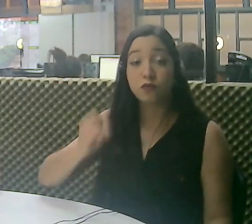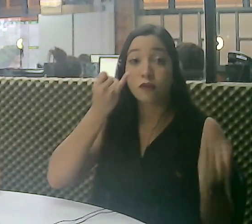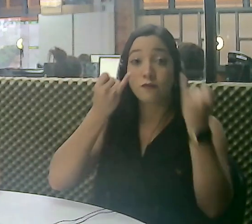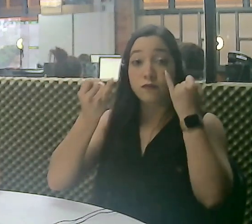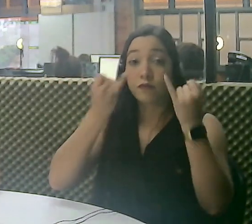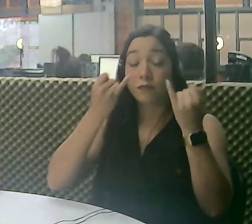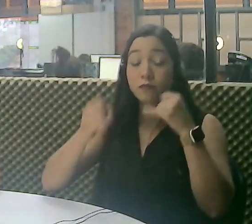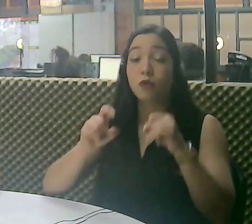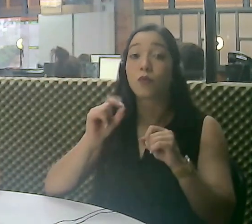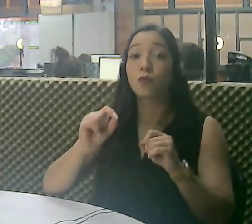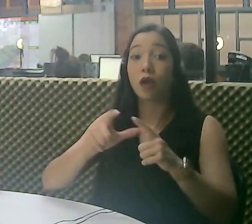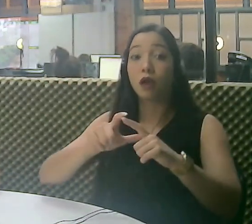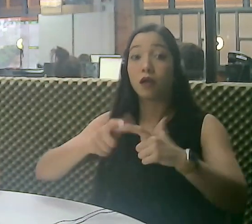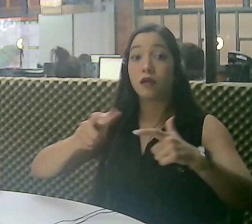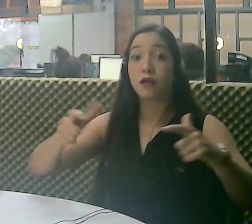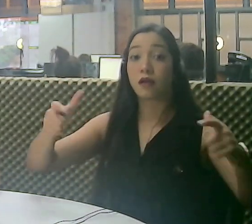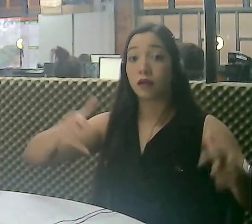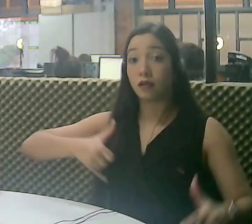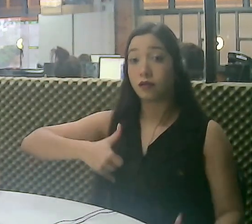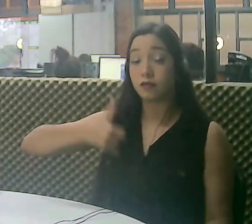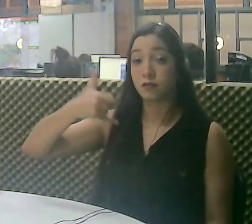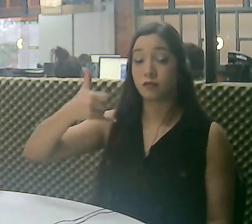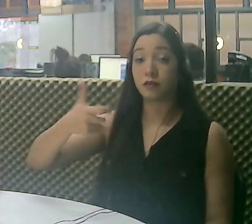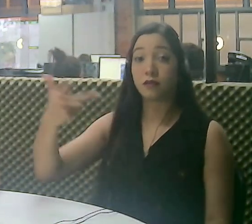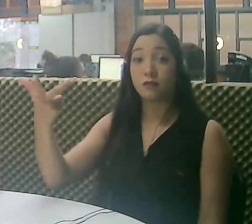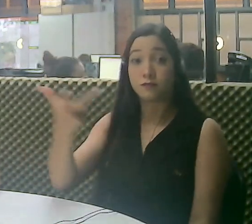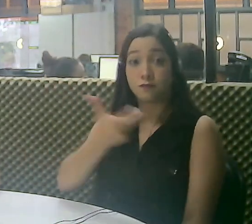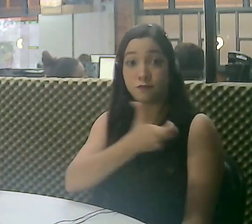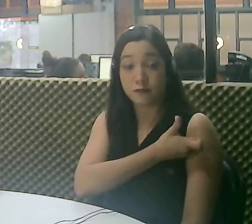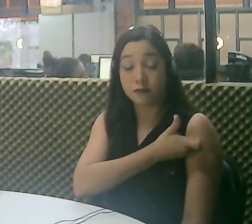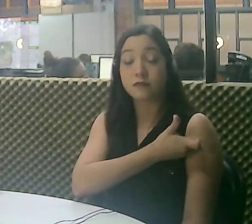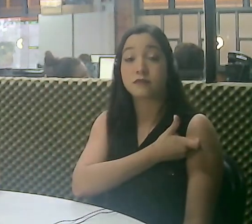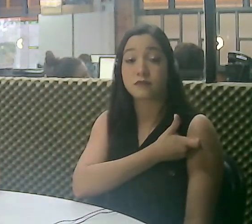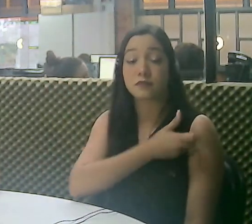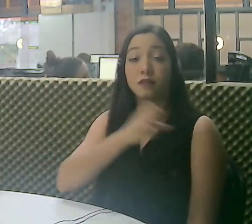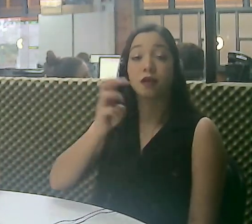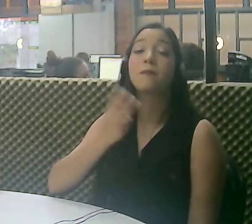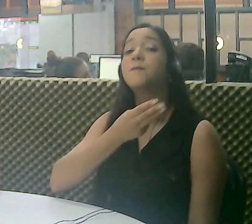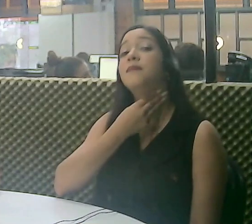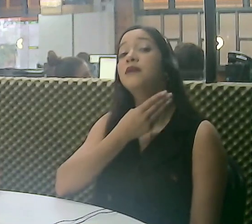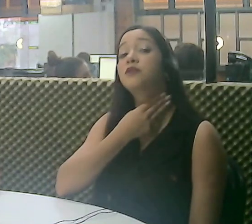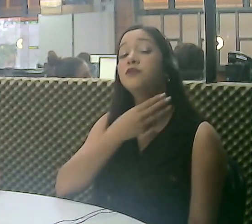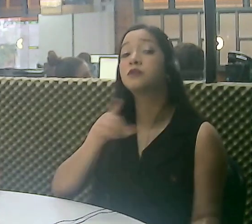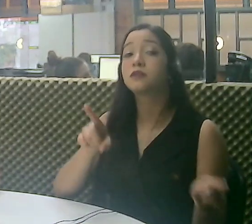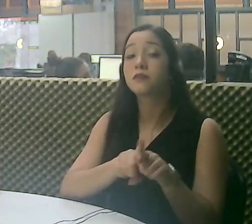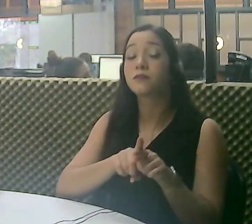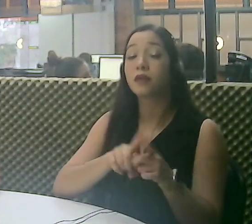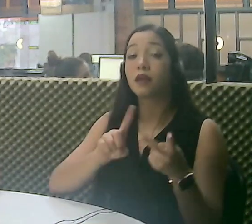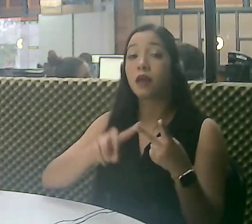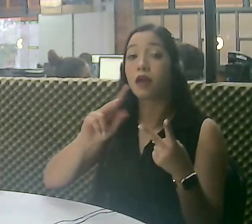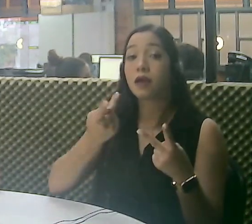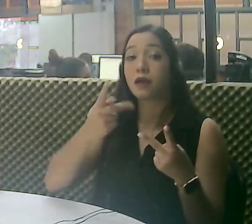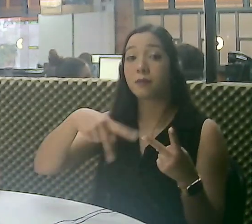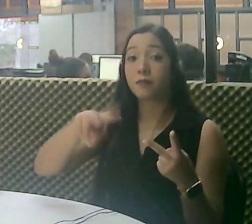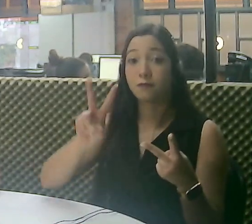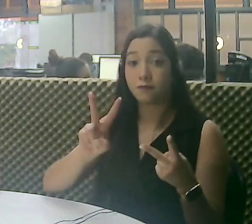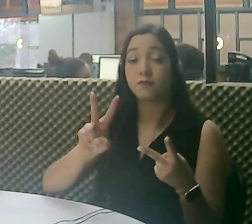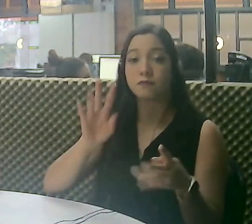informação de que houve ampliação da faixa etária de vacinação contra a meningite e o HPV, que vão